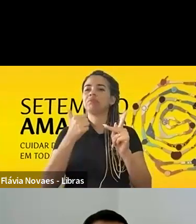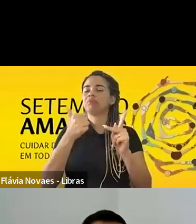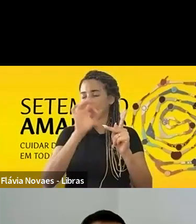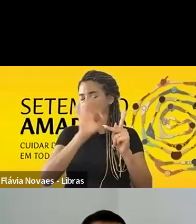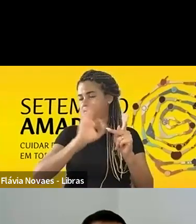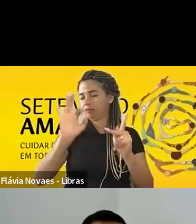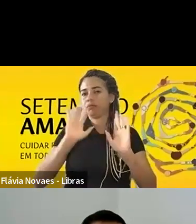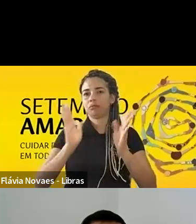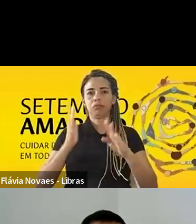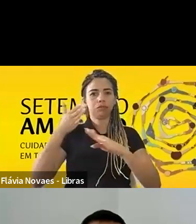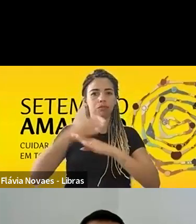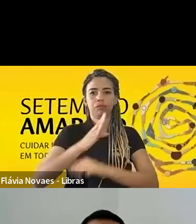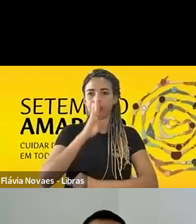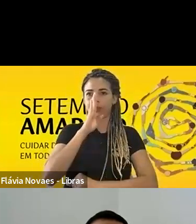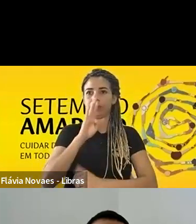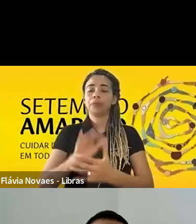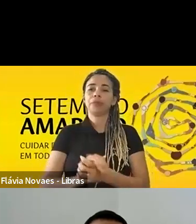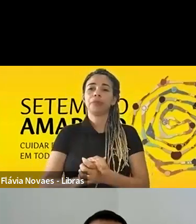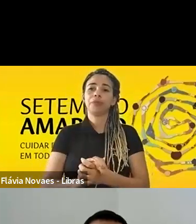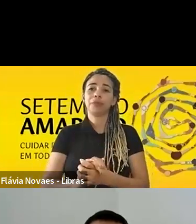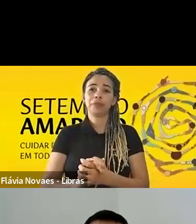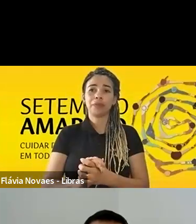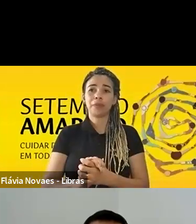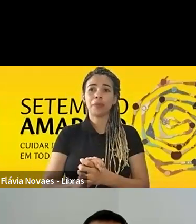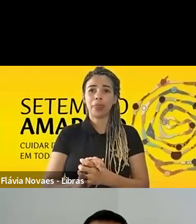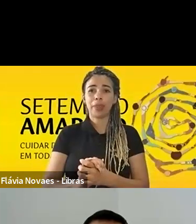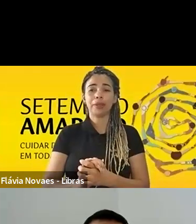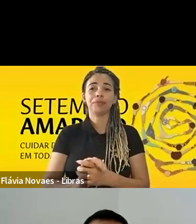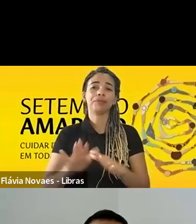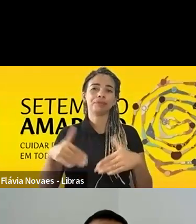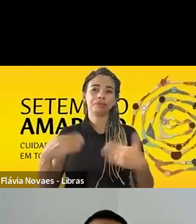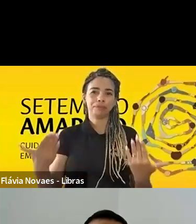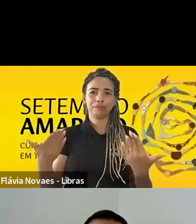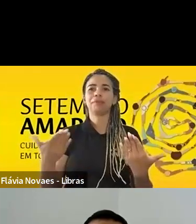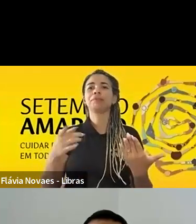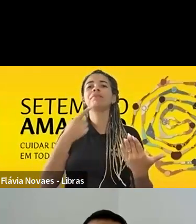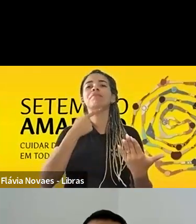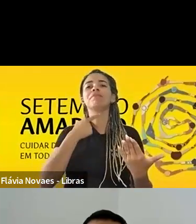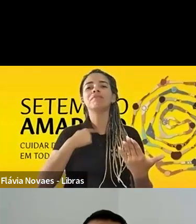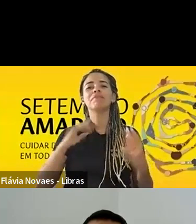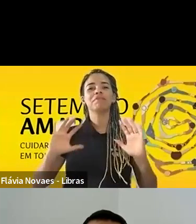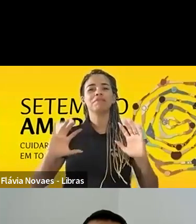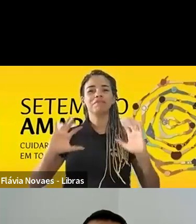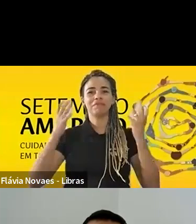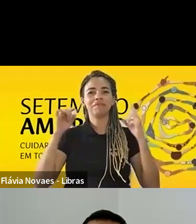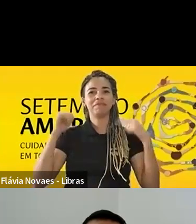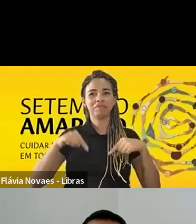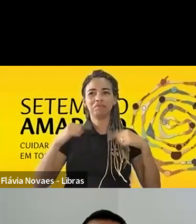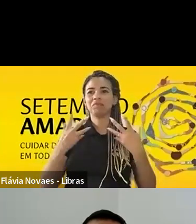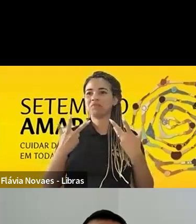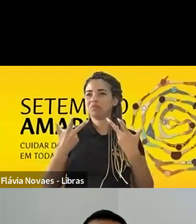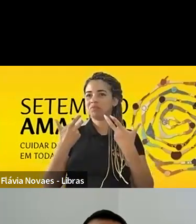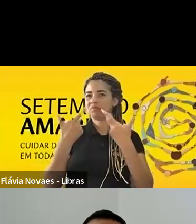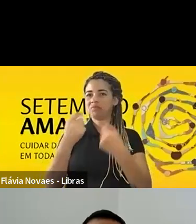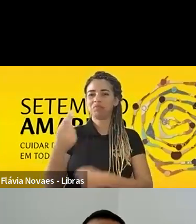bom. Bom, então, nós desejamos que nosso evento seja de muito proveito para todos